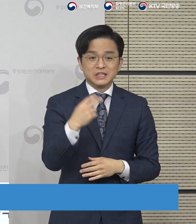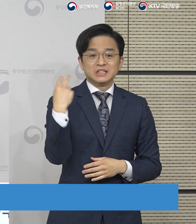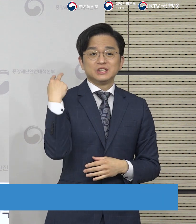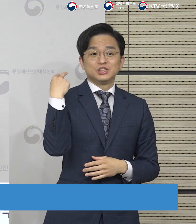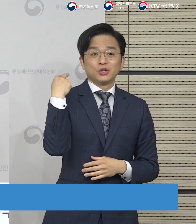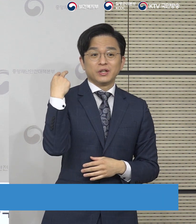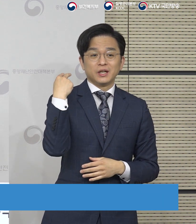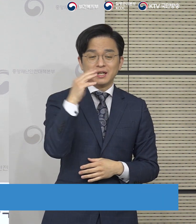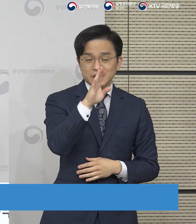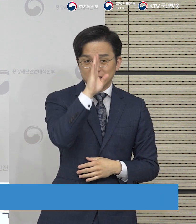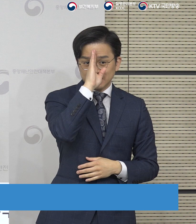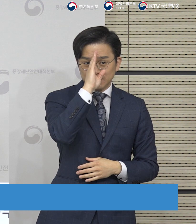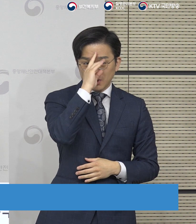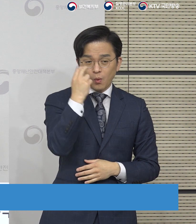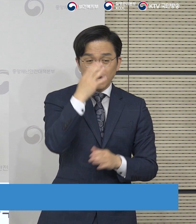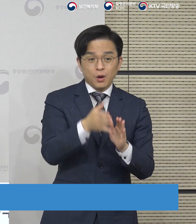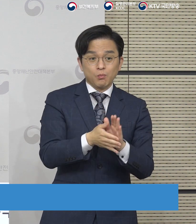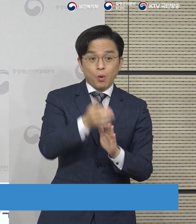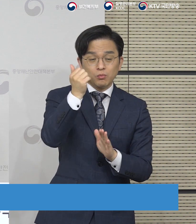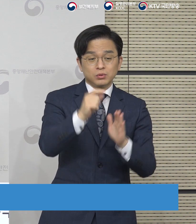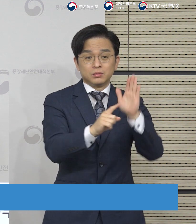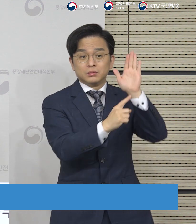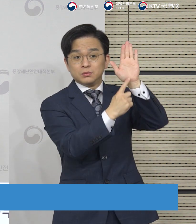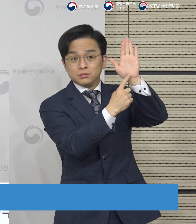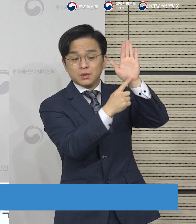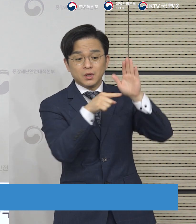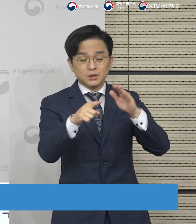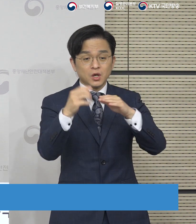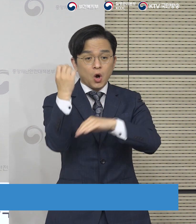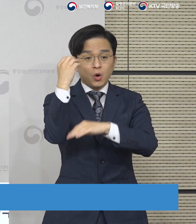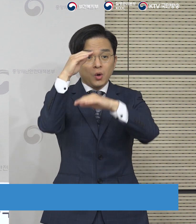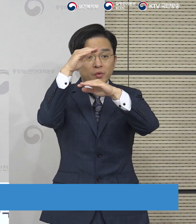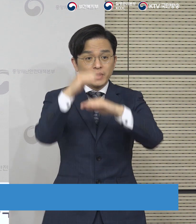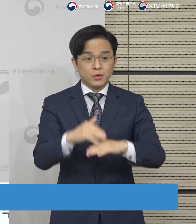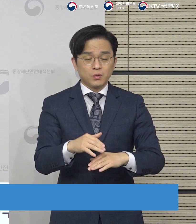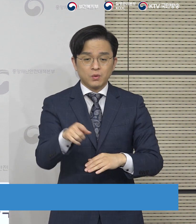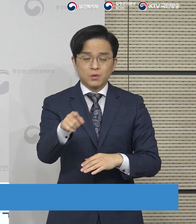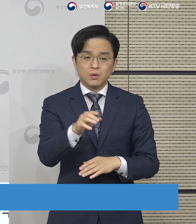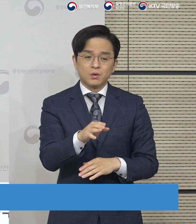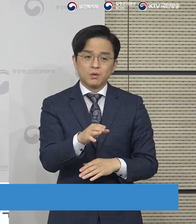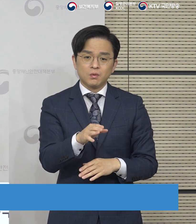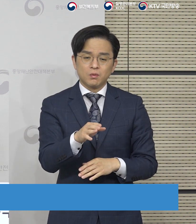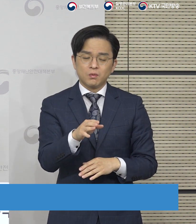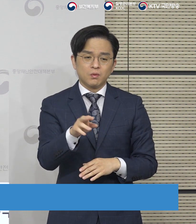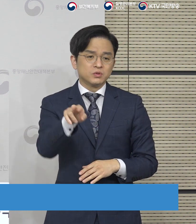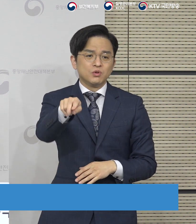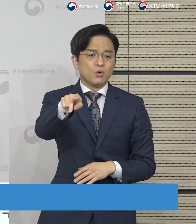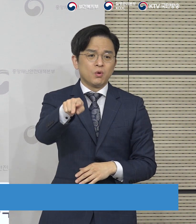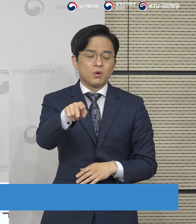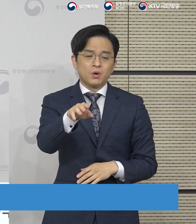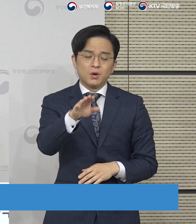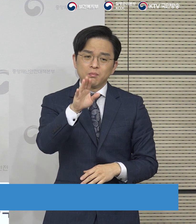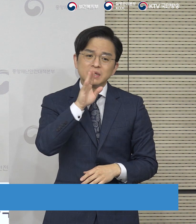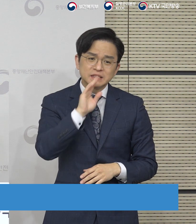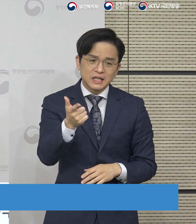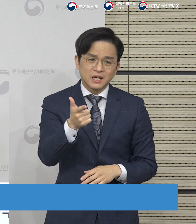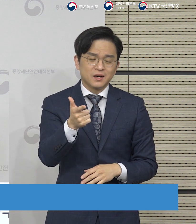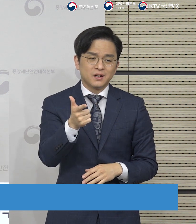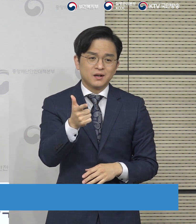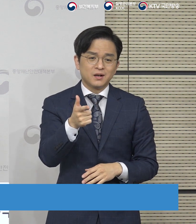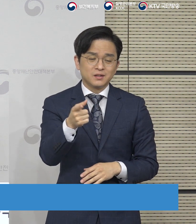대해서는 이미 이틀 전에도 방역대책본부 브리핑을 통해 이것이 전혀 사실이 아님을